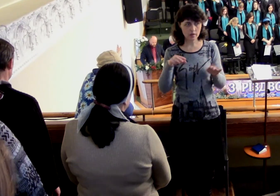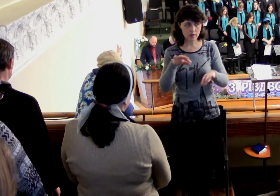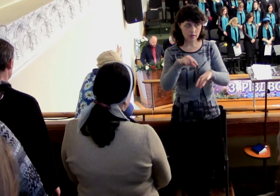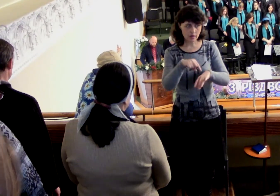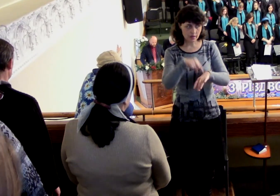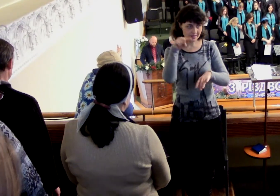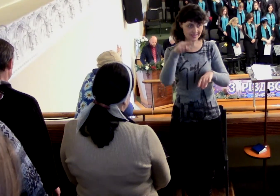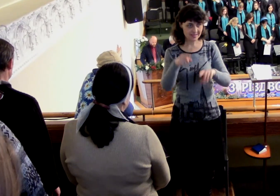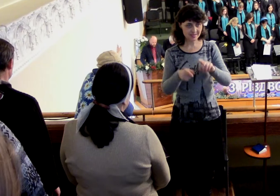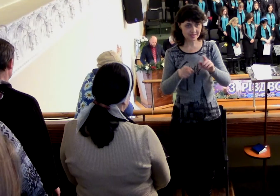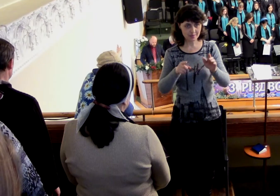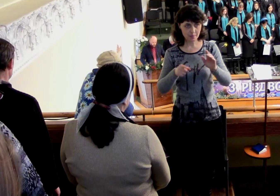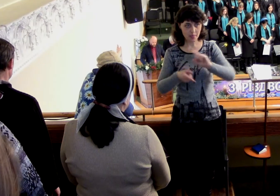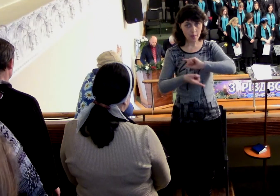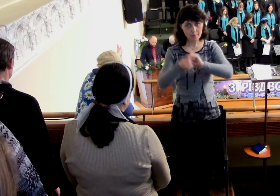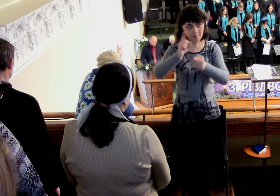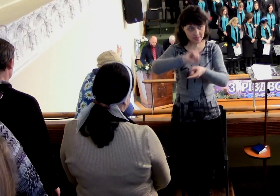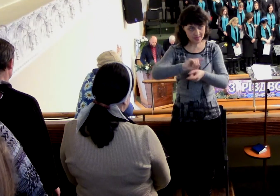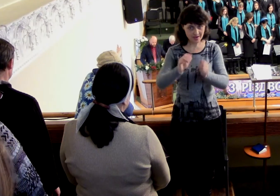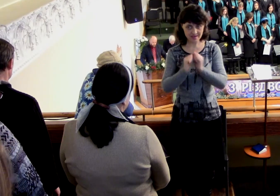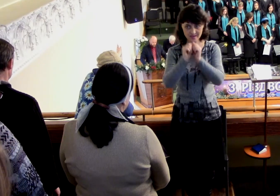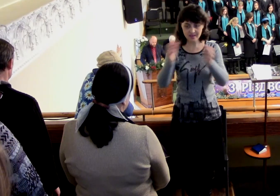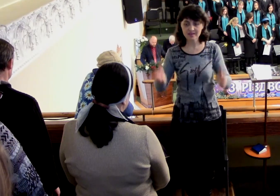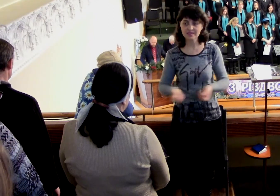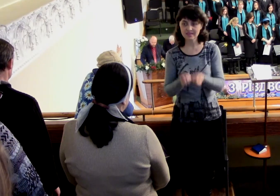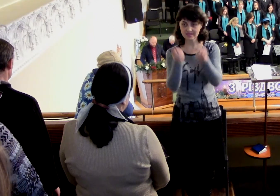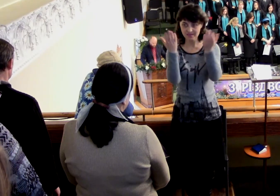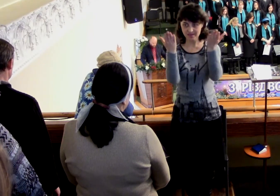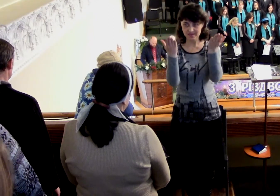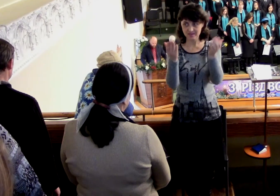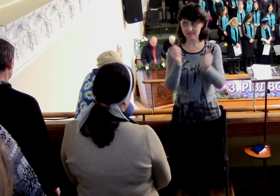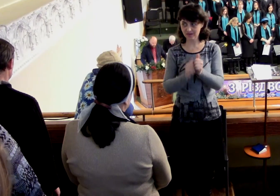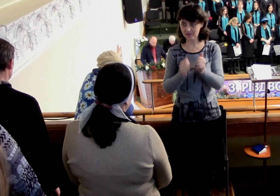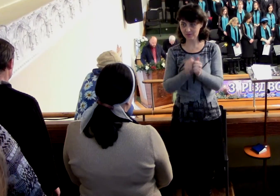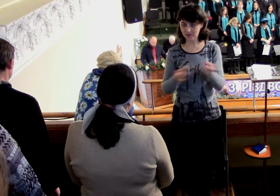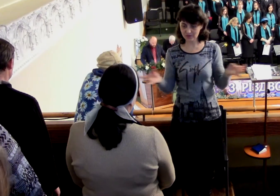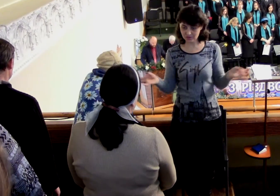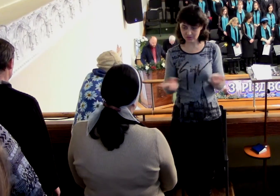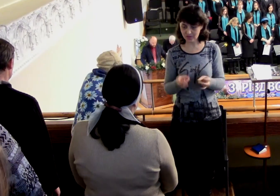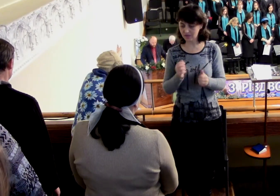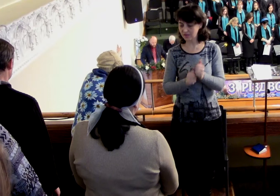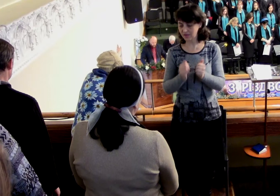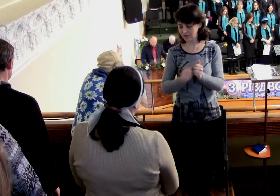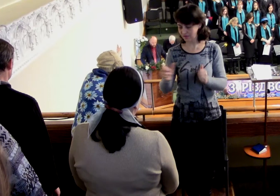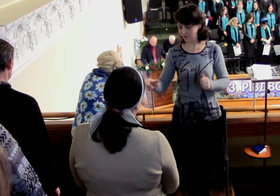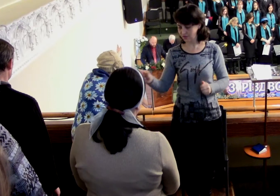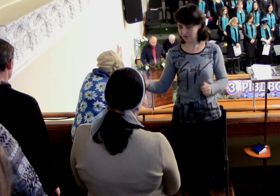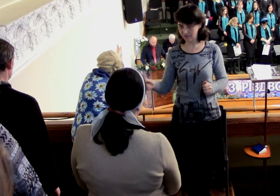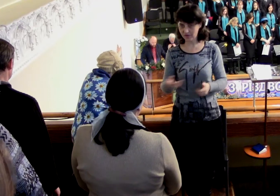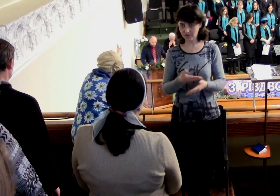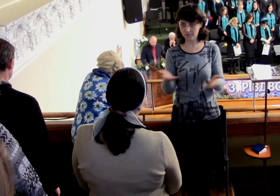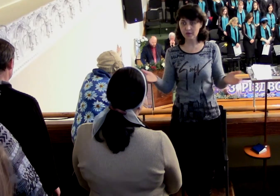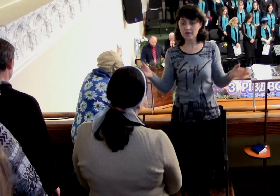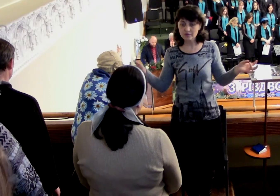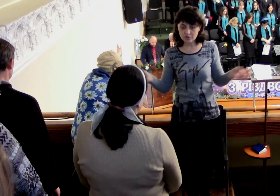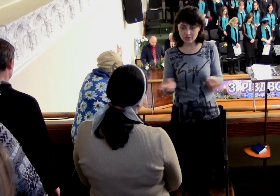Коснись, обнови, дай этот свет Твой, в котором мы нуждаемся. Мы нуждаемся в этом чудесном свете,